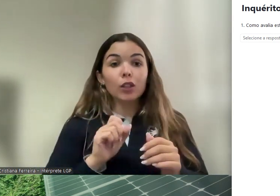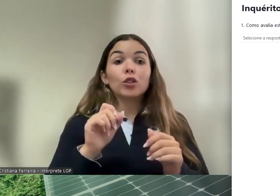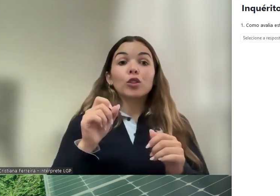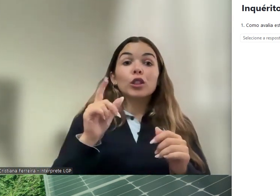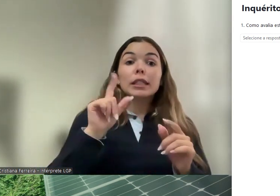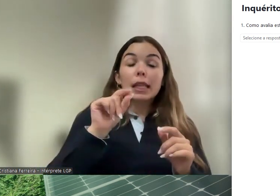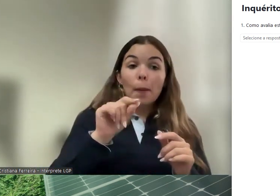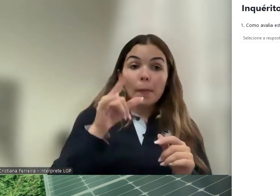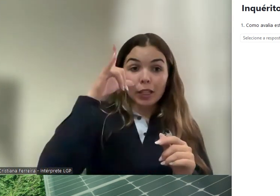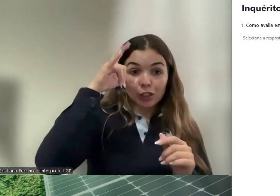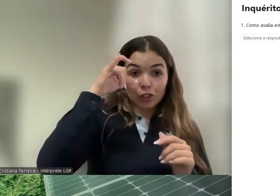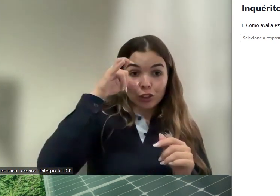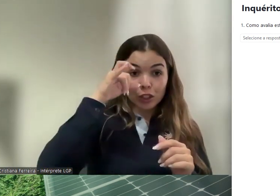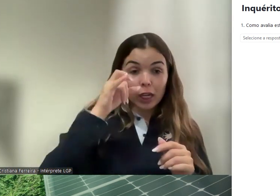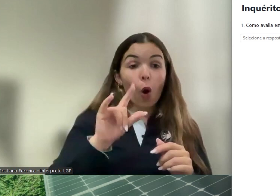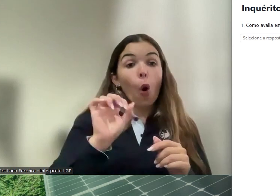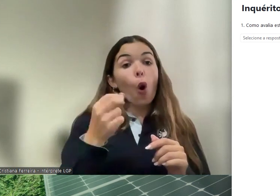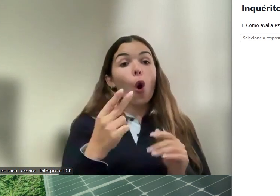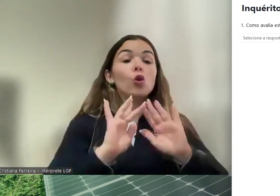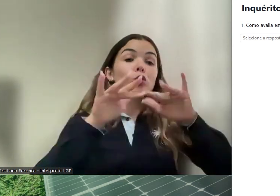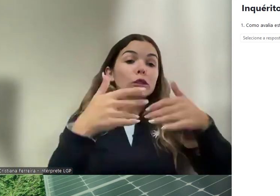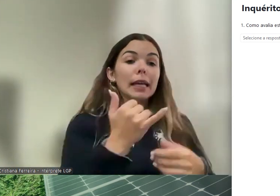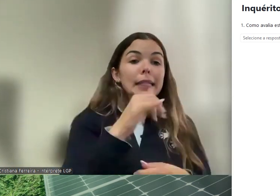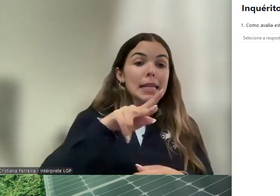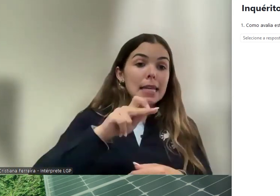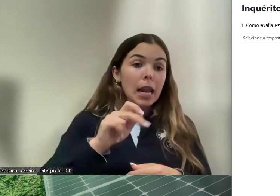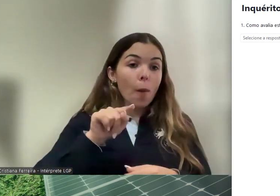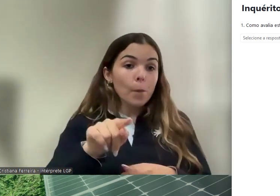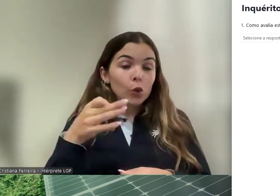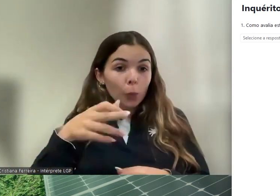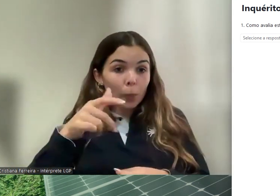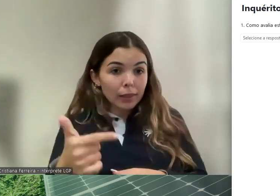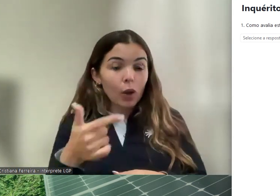site oficial do INA em ina.pt. Mais uma